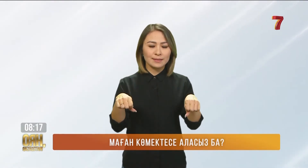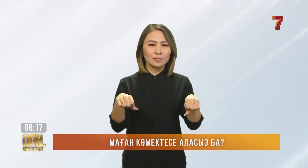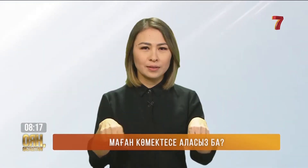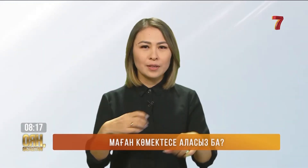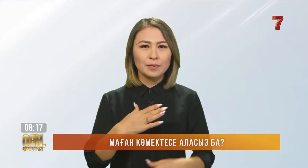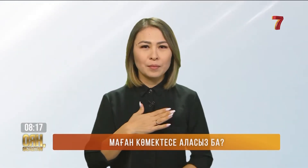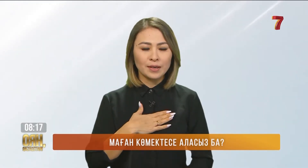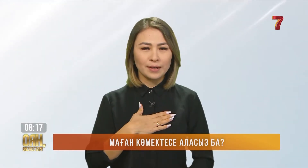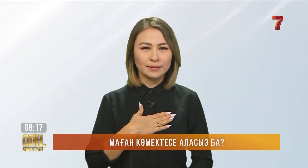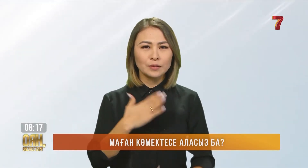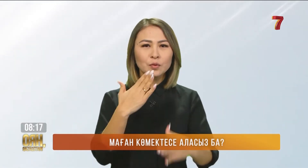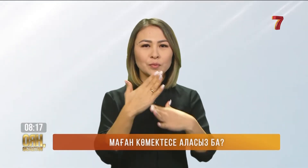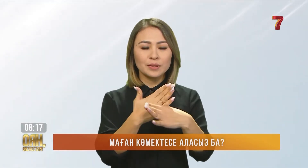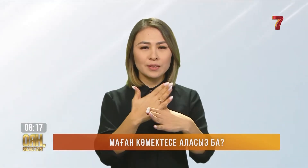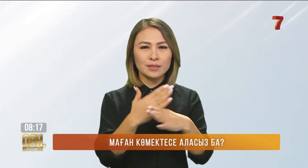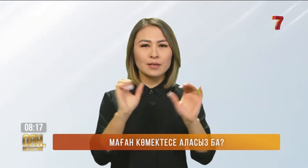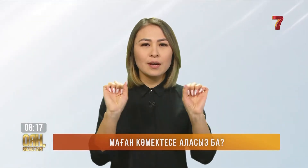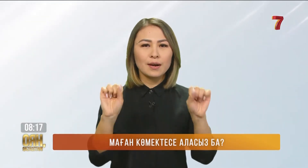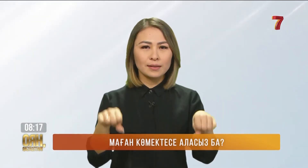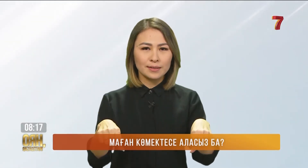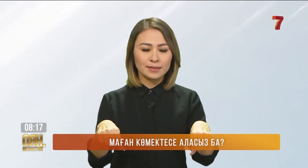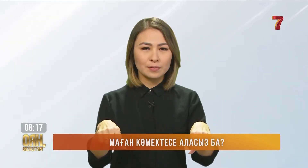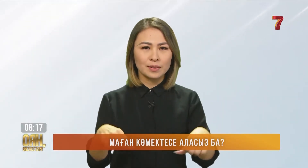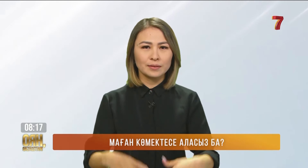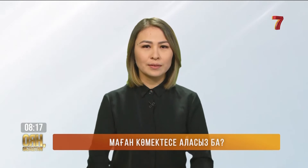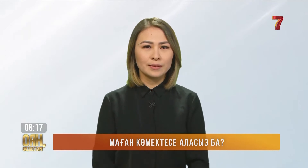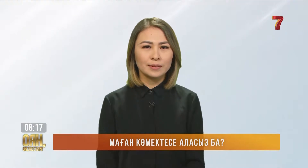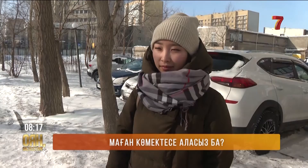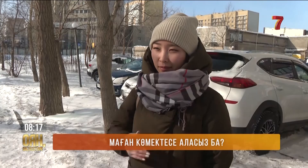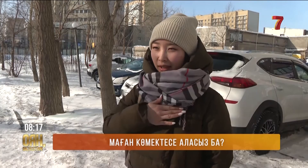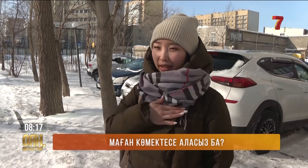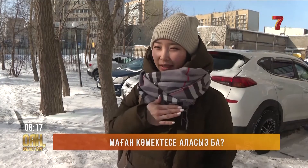ба? Маған көмектесе аласыз ба?